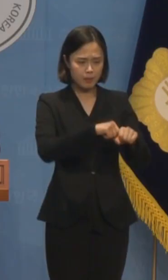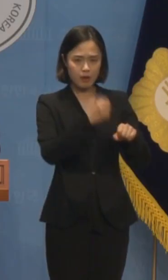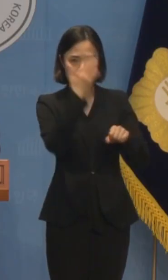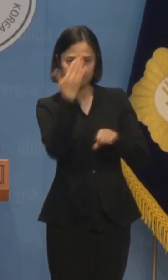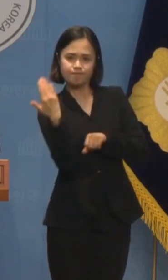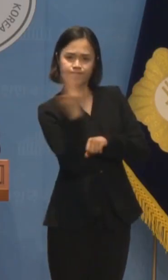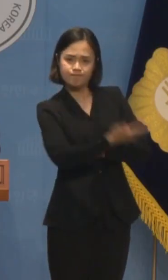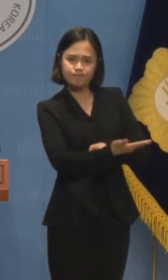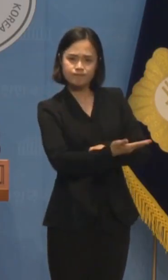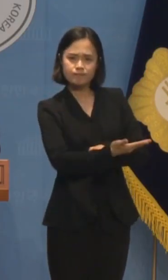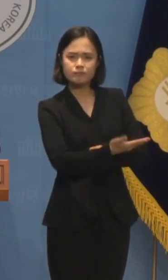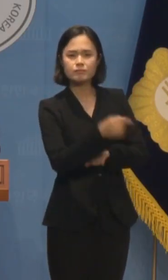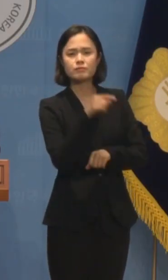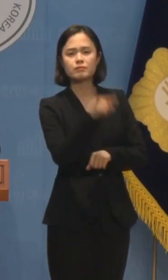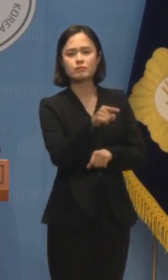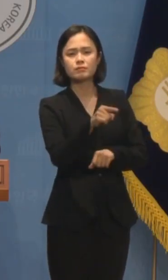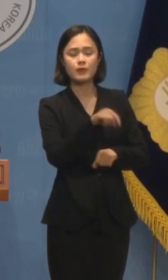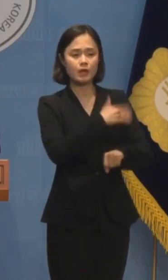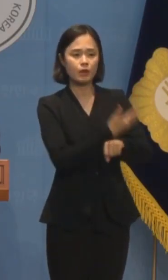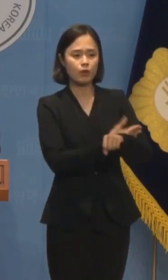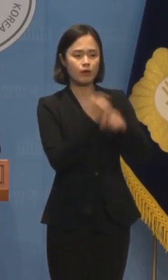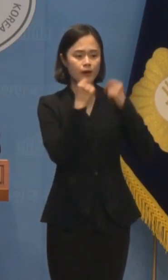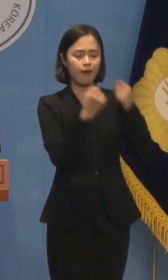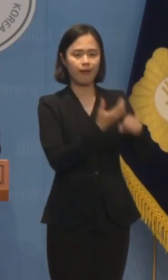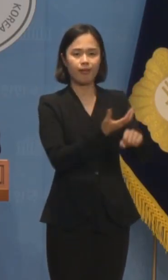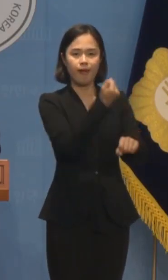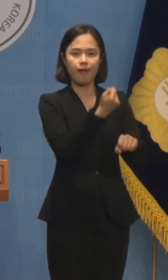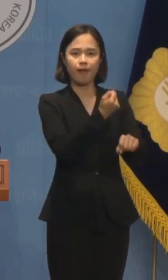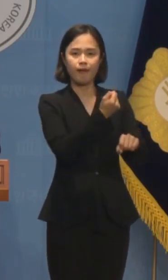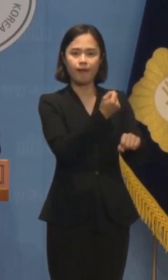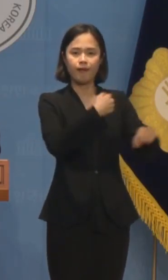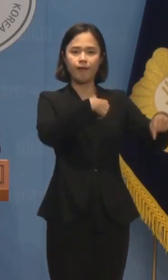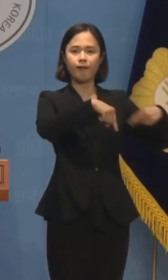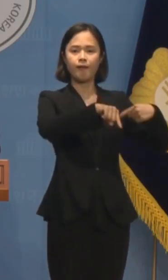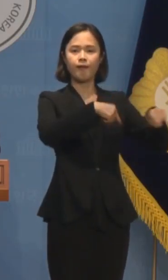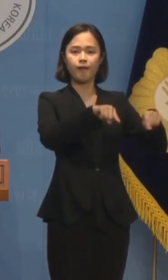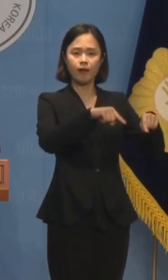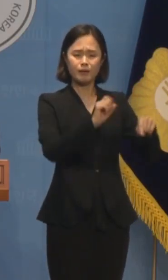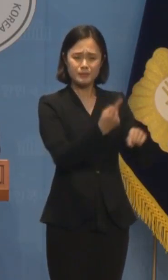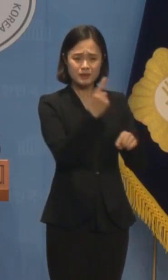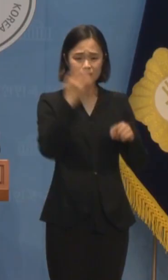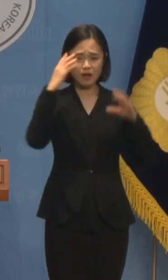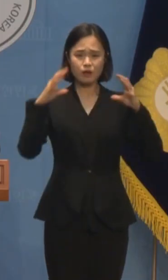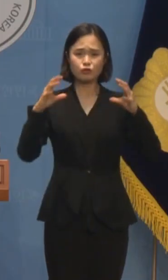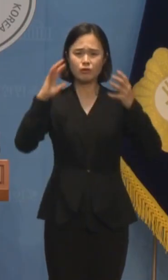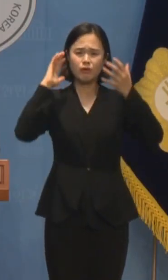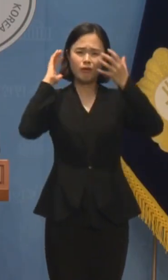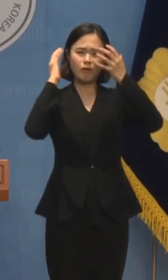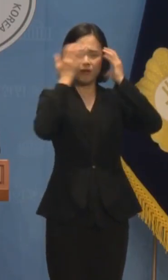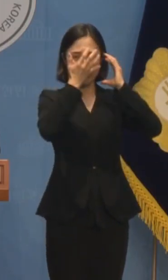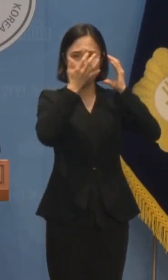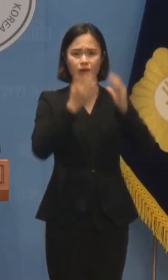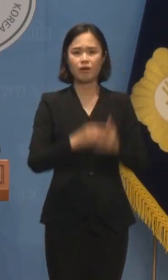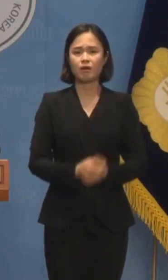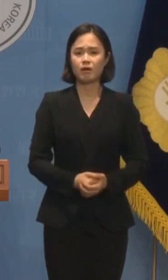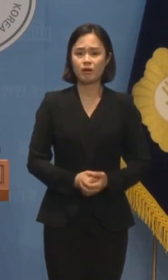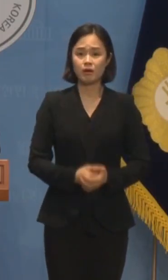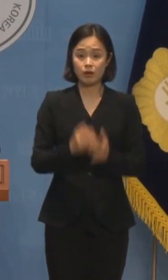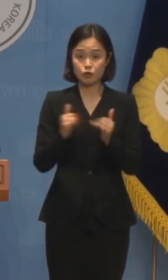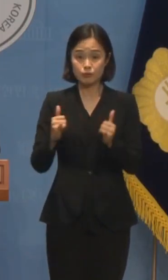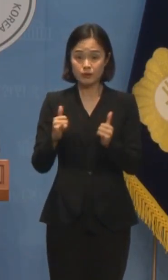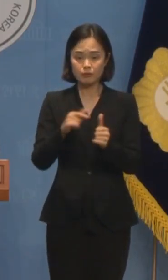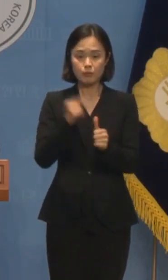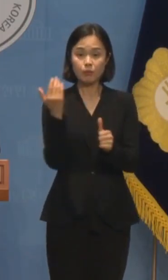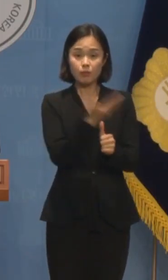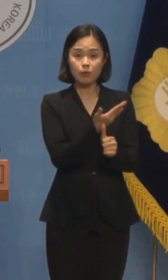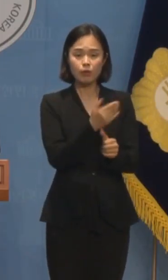권력의 사유화로 연일 나라가 들썩이고 있습니다. 국민이 선출한 것은 윤석열